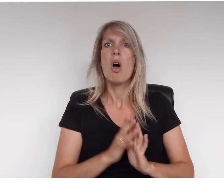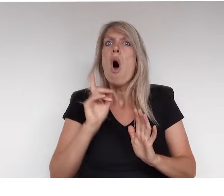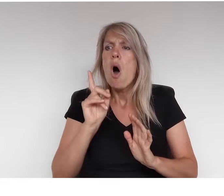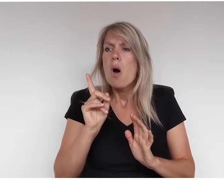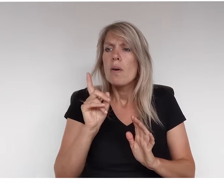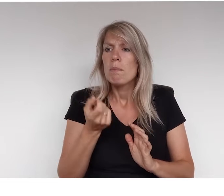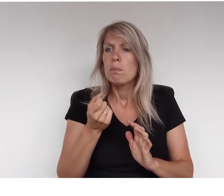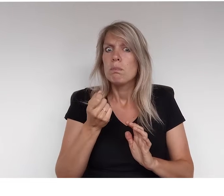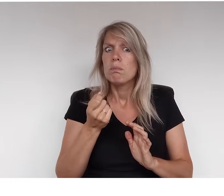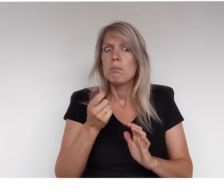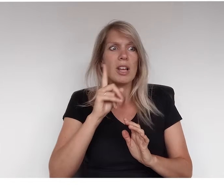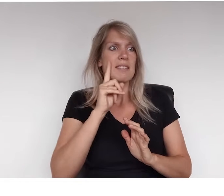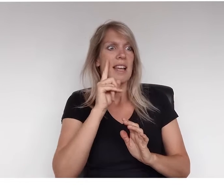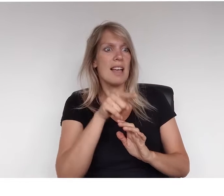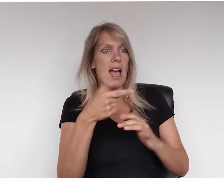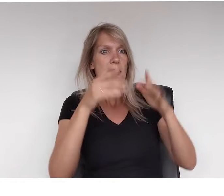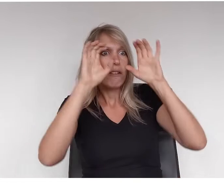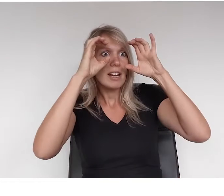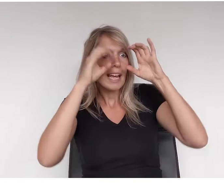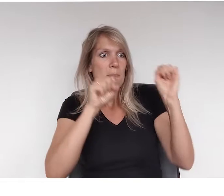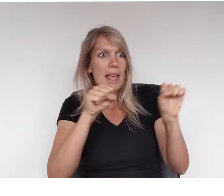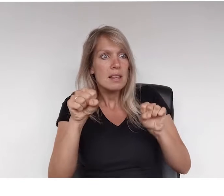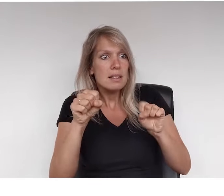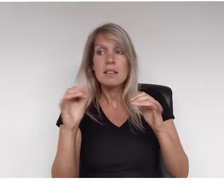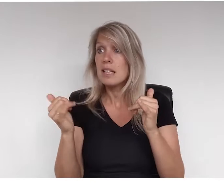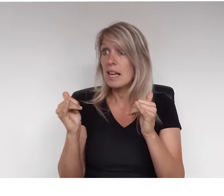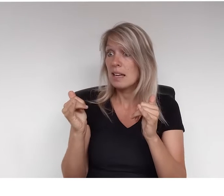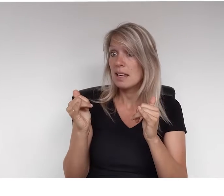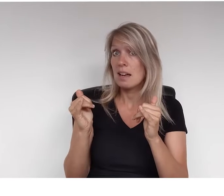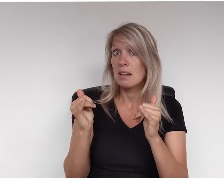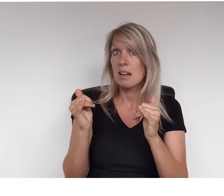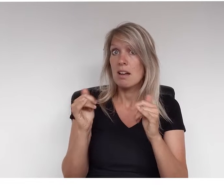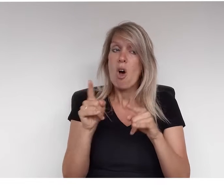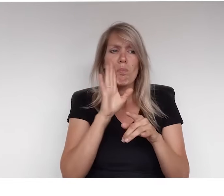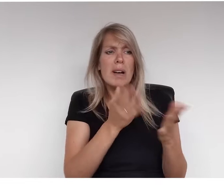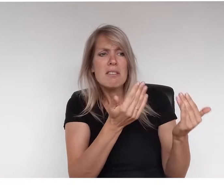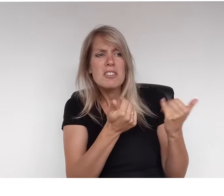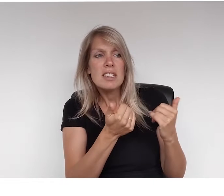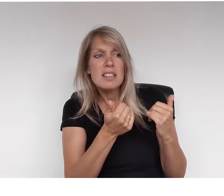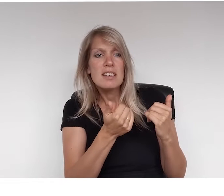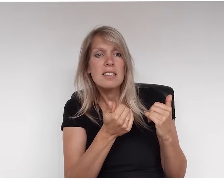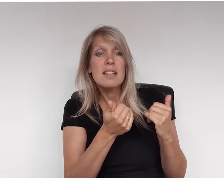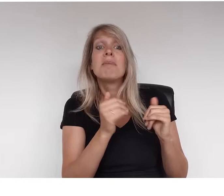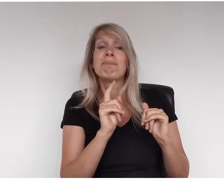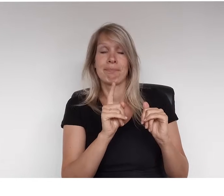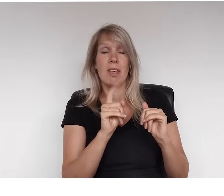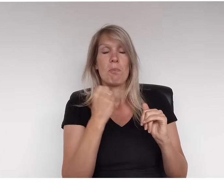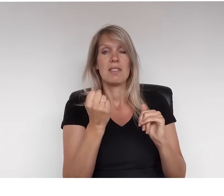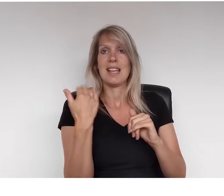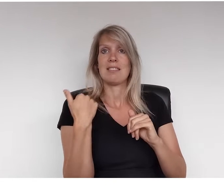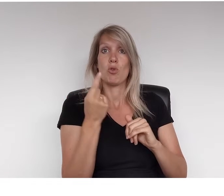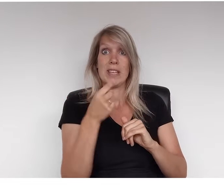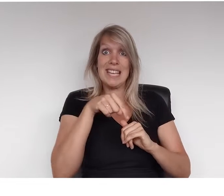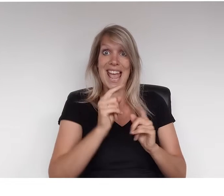denken. Wat dan? Heb jij verder kijken mee? Ja, natuurlijk heb ik die mee. Even hebben? Ja. Wat dan? Nou, wat kijk, heb je gezien? Toen we hierheen kwamen, ja. Toen kwamen we onderweg